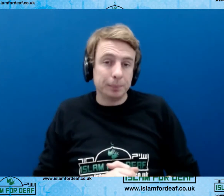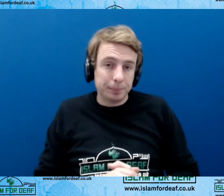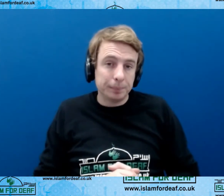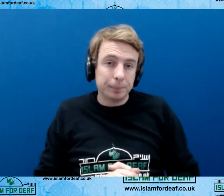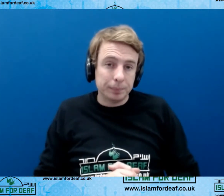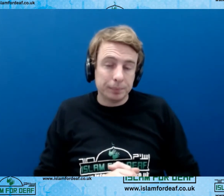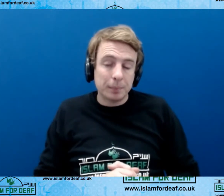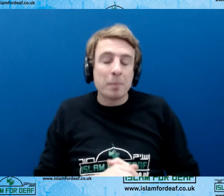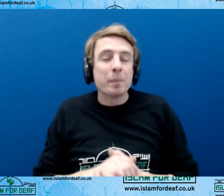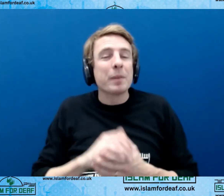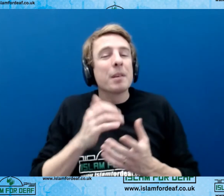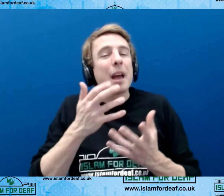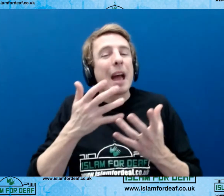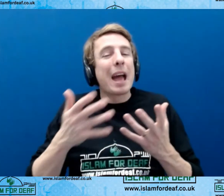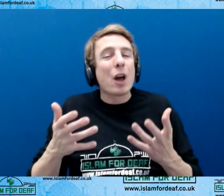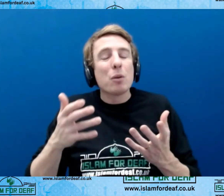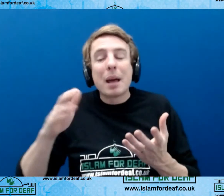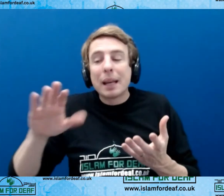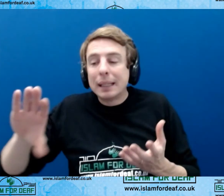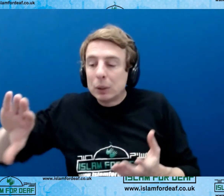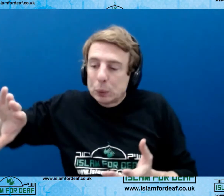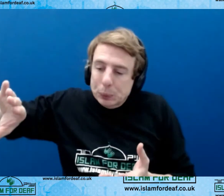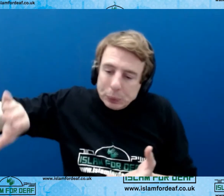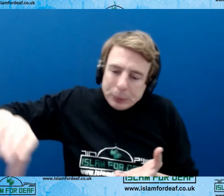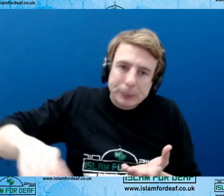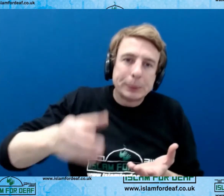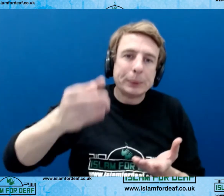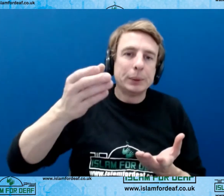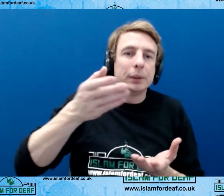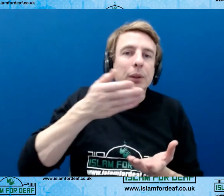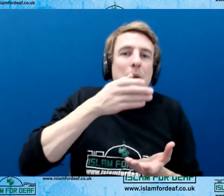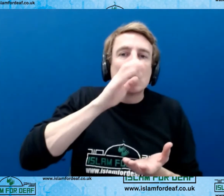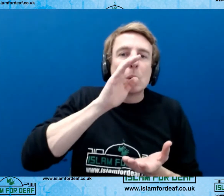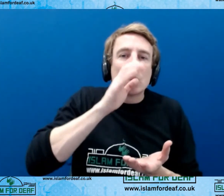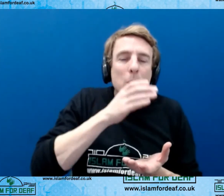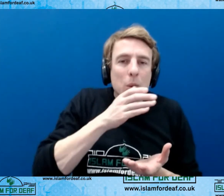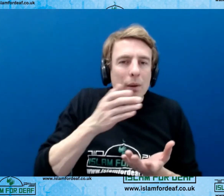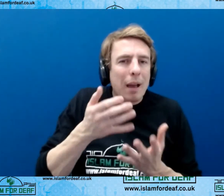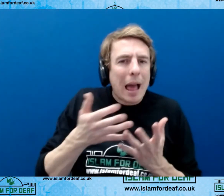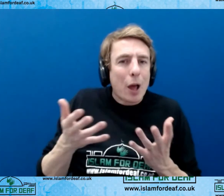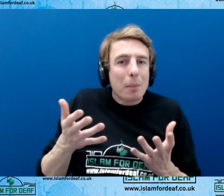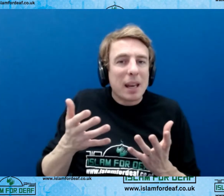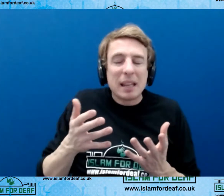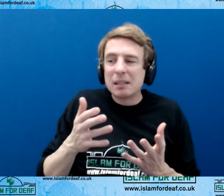stars in the sky. ماؤه أبيض من اللبن.